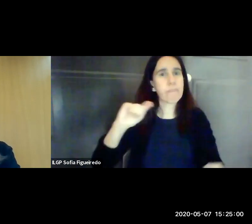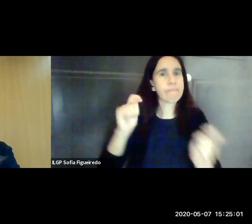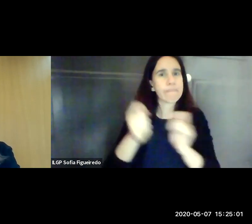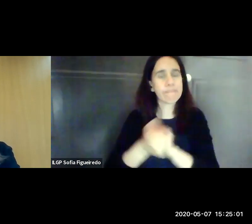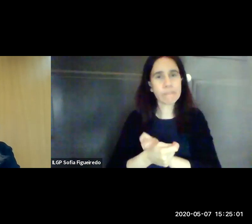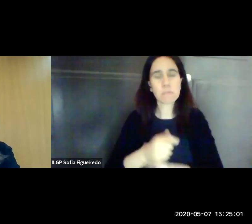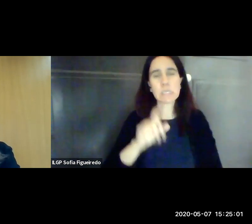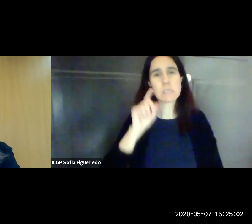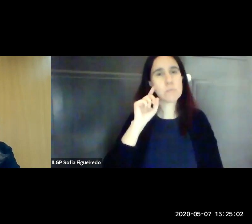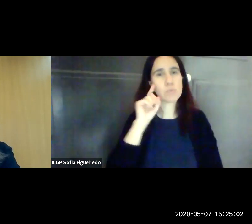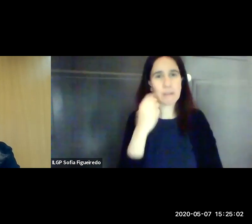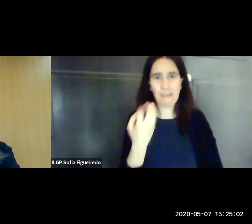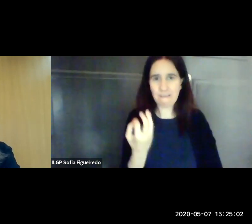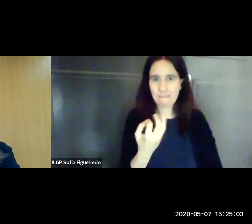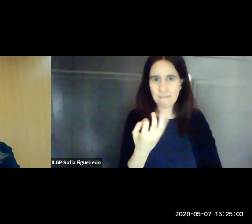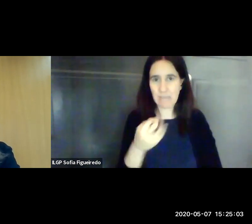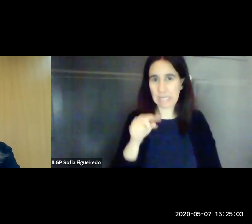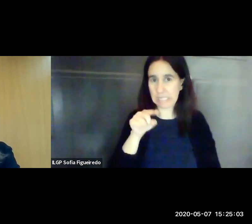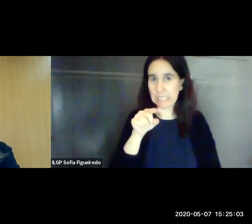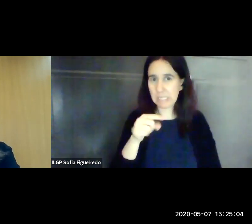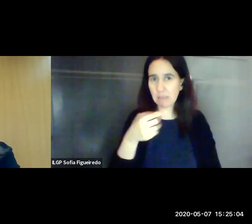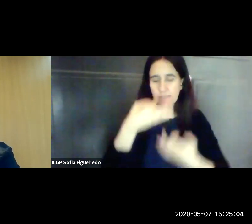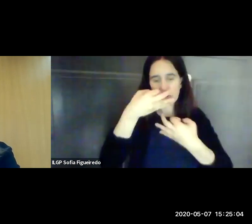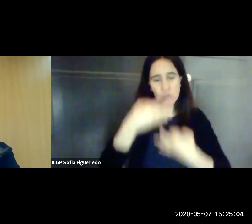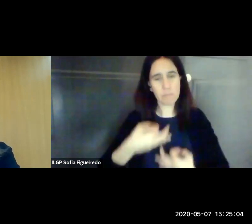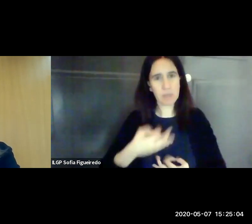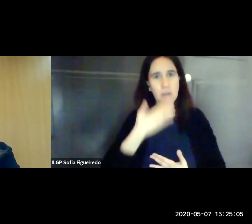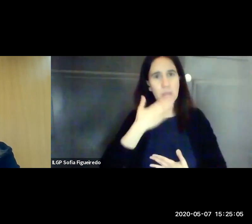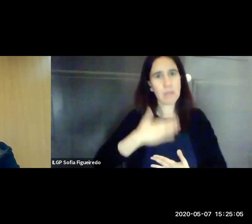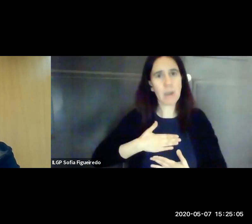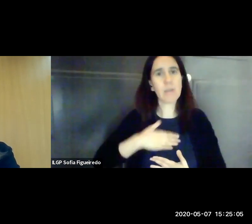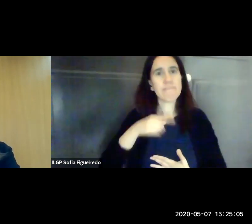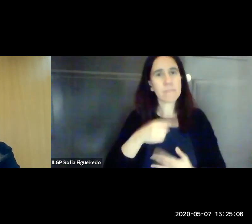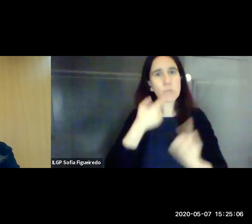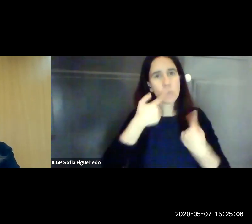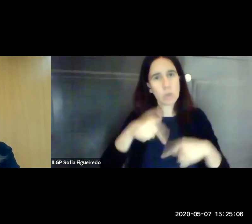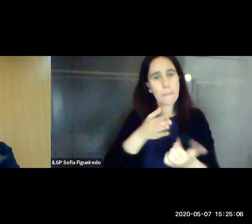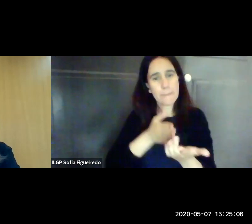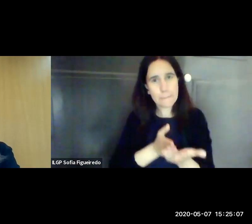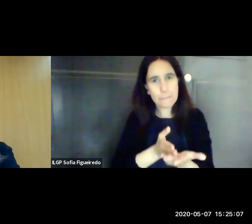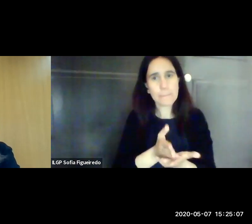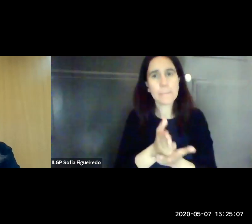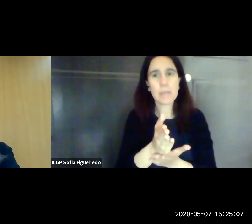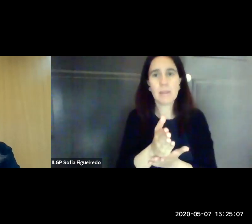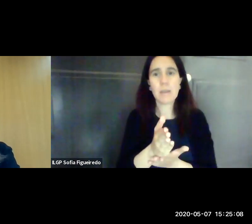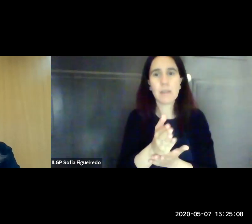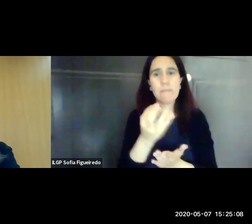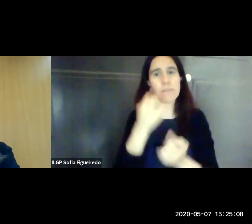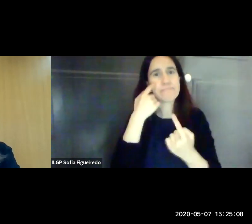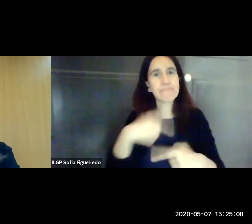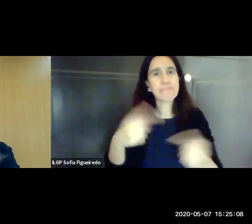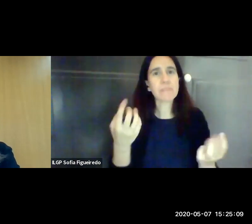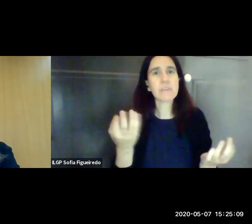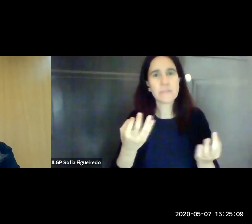importante haver aqui uma disciplina para que estas reuniões se mantenham e que elas transmitem com certeza